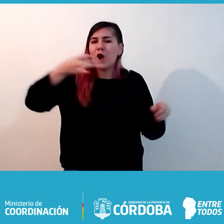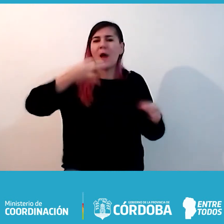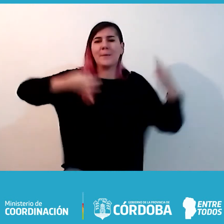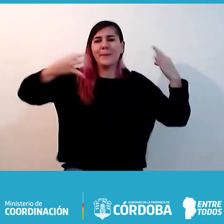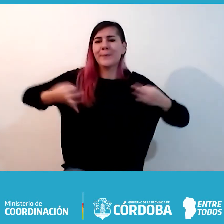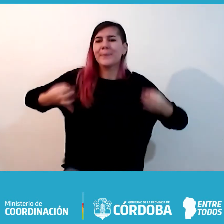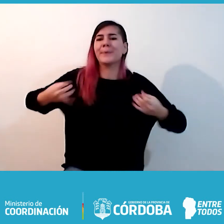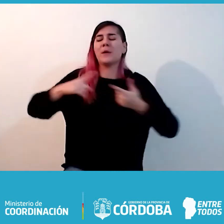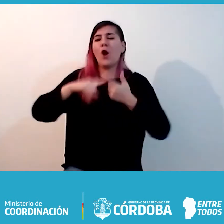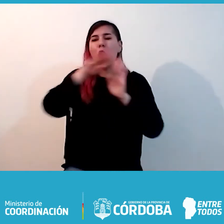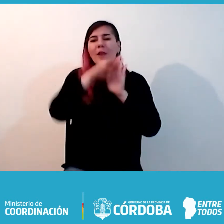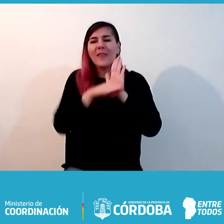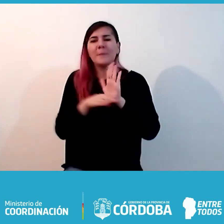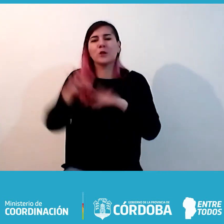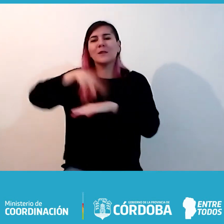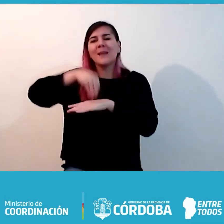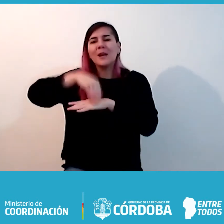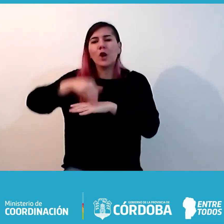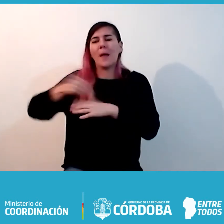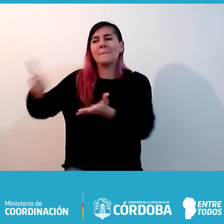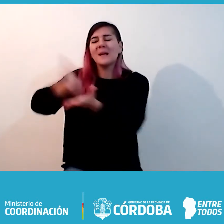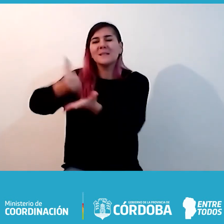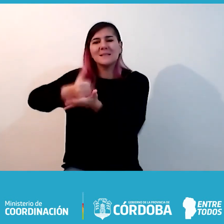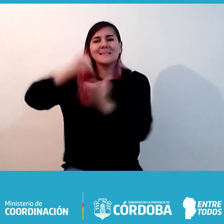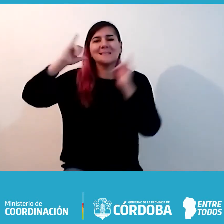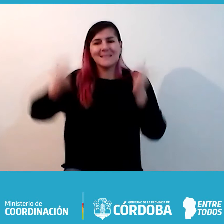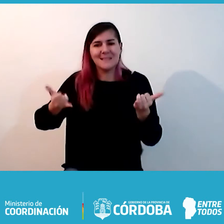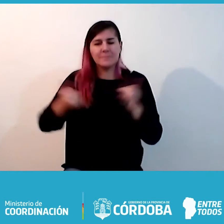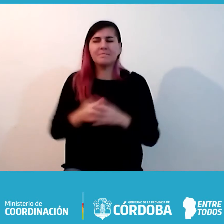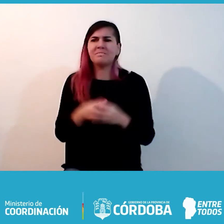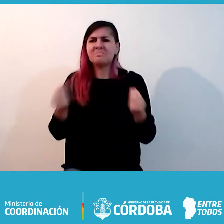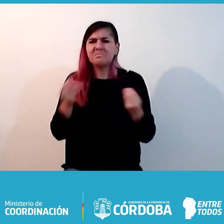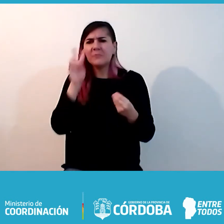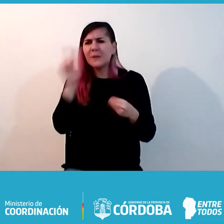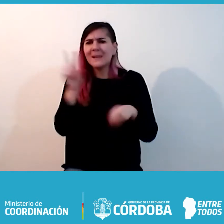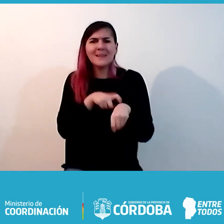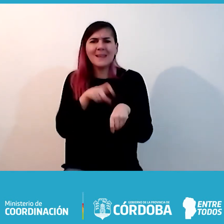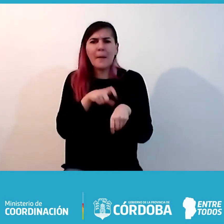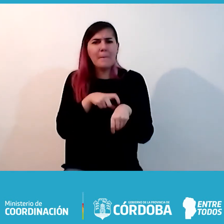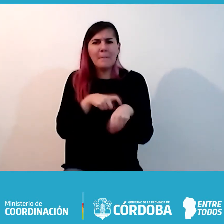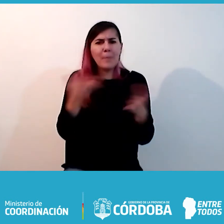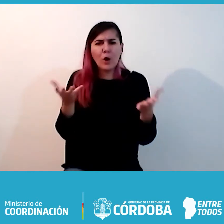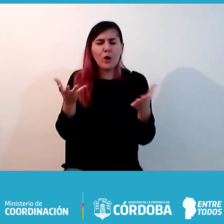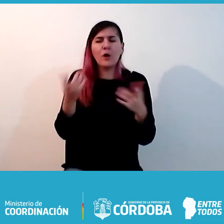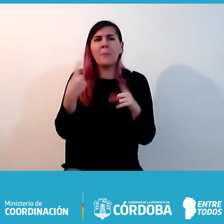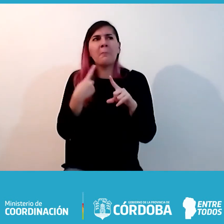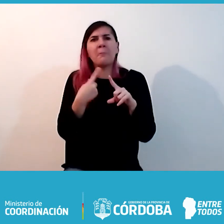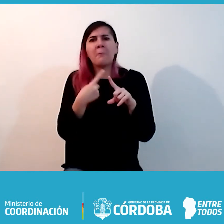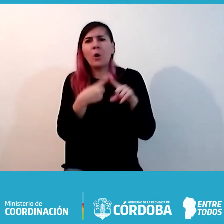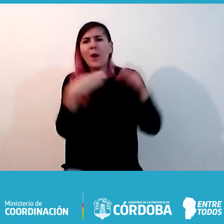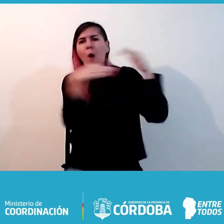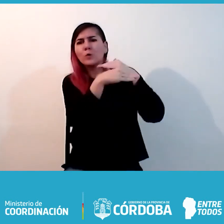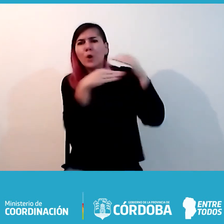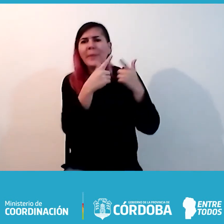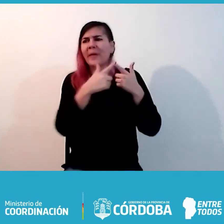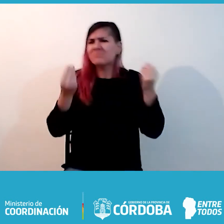un ordenamiento territorial participativo. ¿Qué es lo que se va a ver en este tiempo ahorrado, cimentado por autovías, sin ríos,